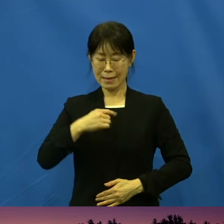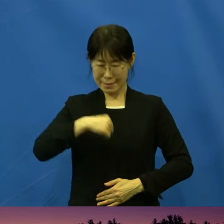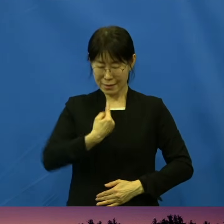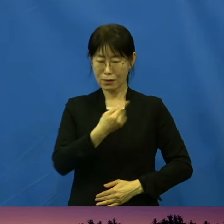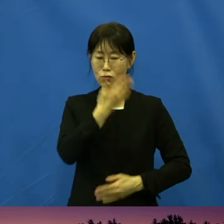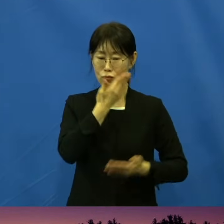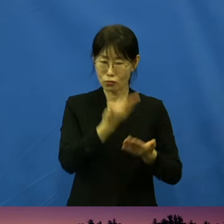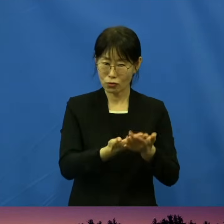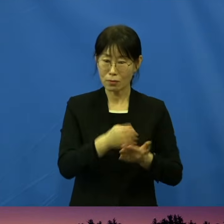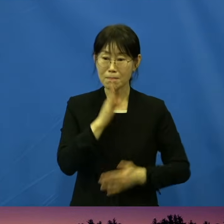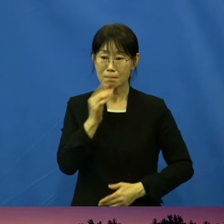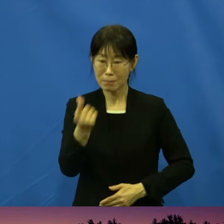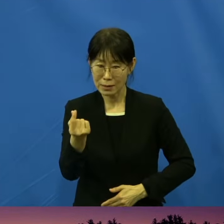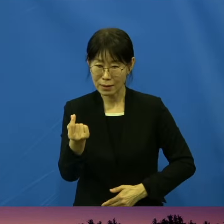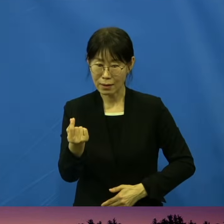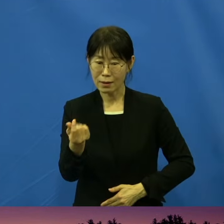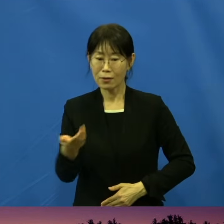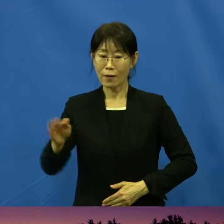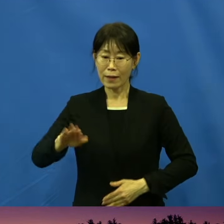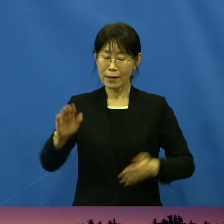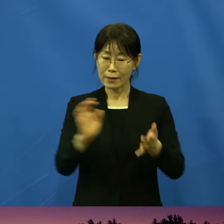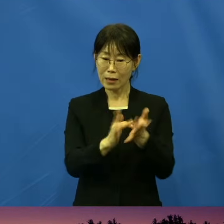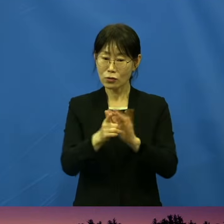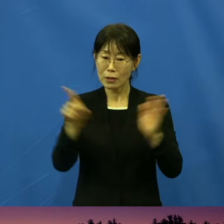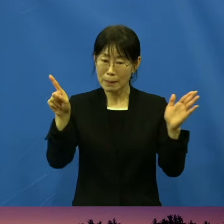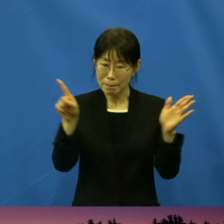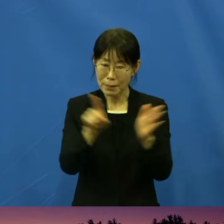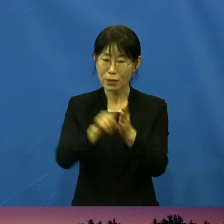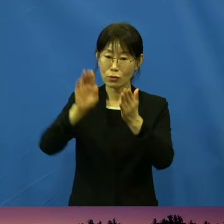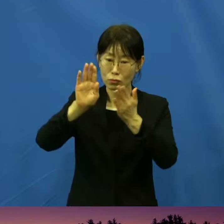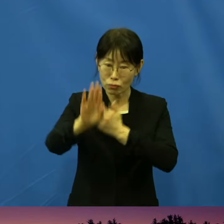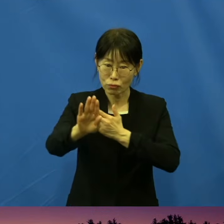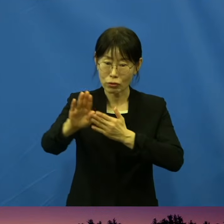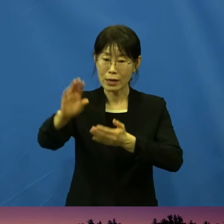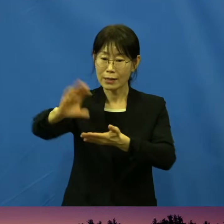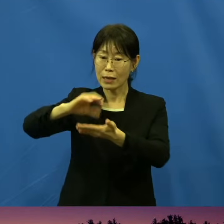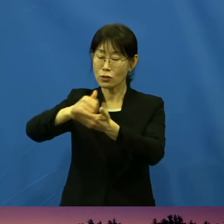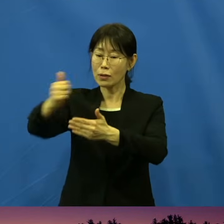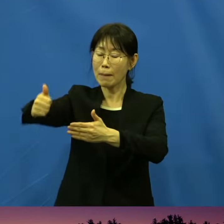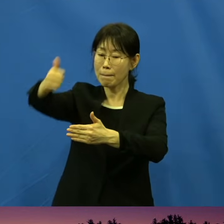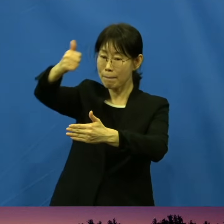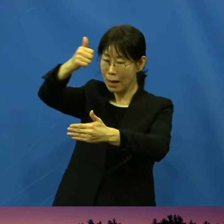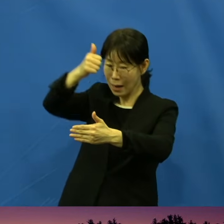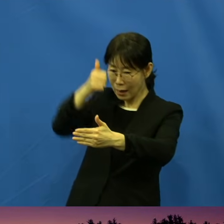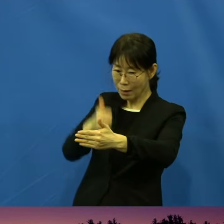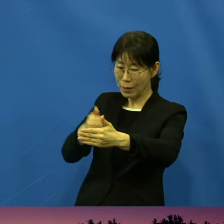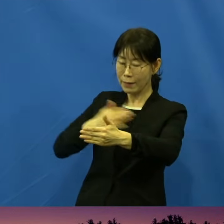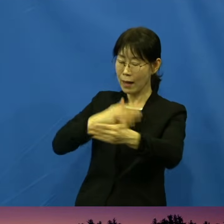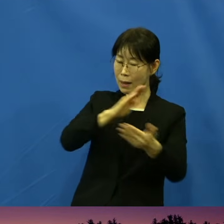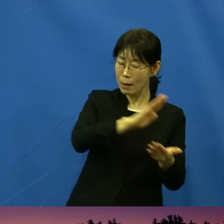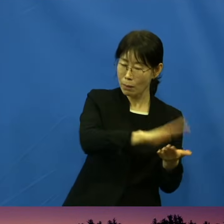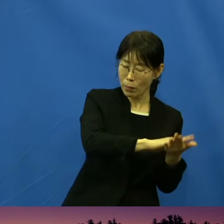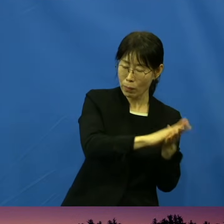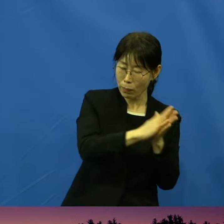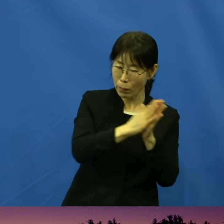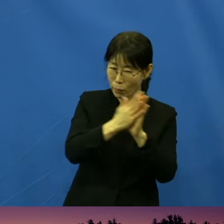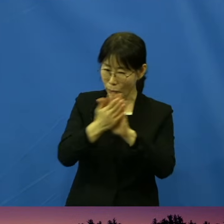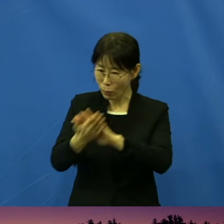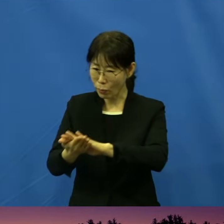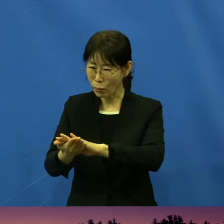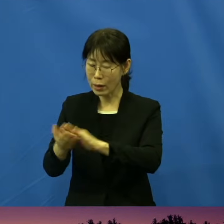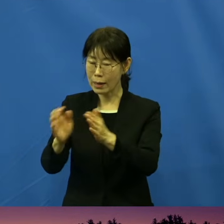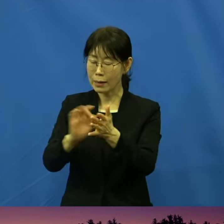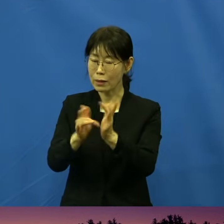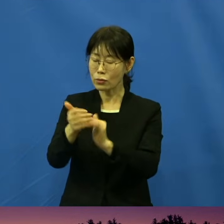근데 그리스도가 내 안에 오신 이후부터 자아 중심에서 그리스도 중심으로 움직이는 거예요. 그 그리스도 중심으로 움직인다는